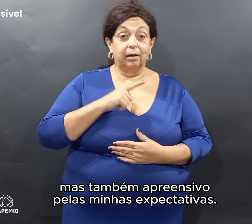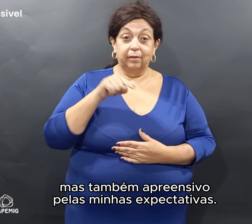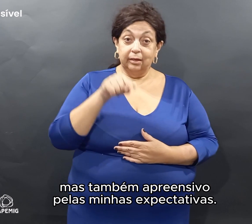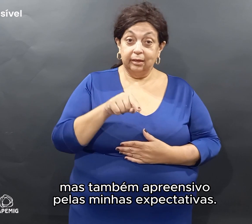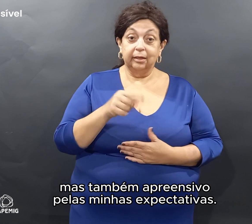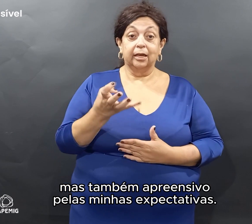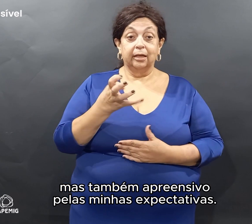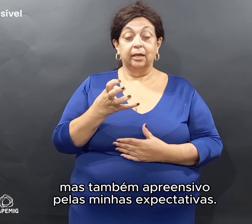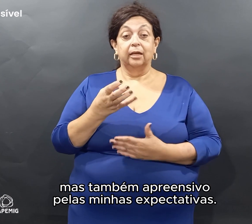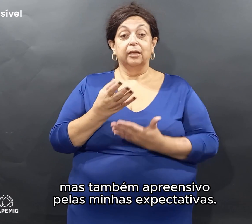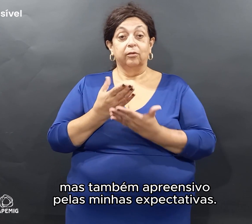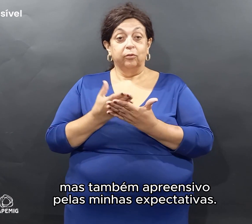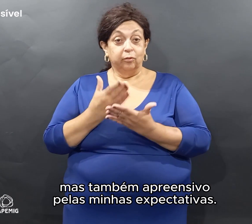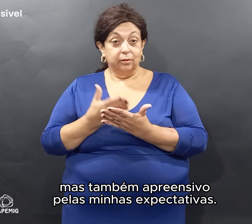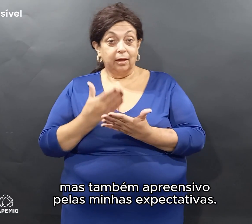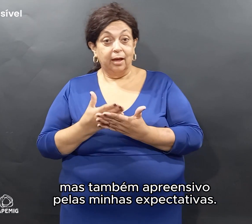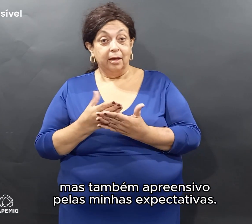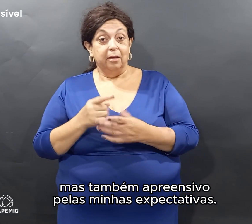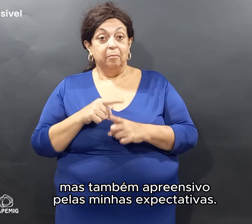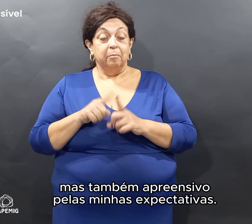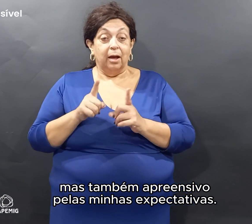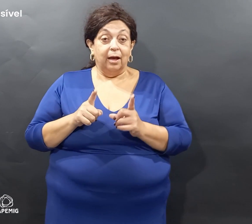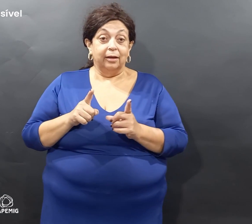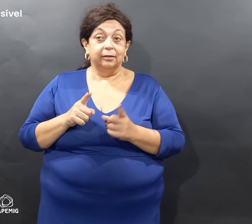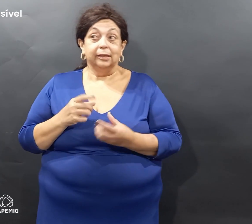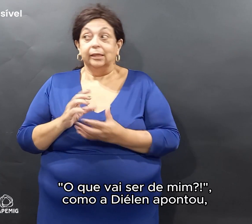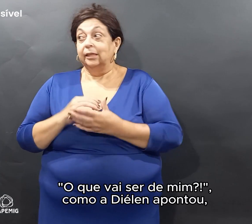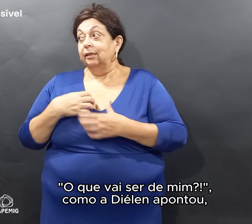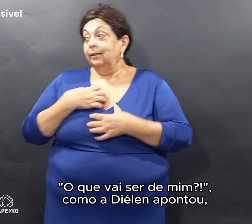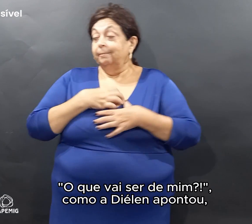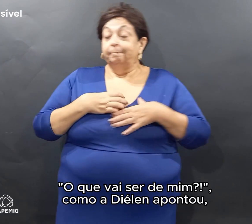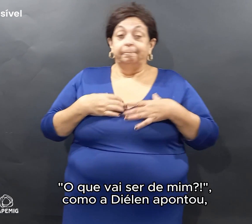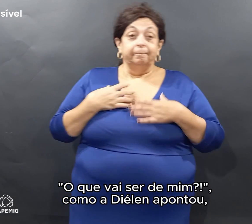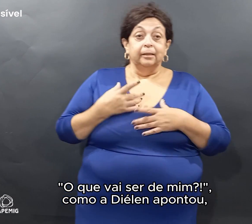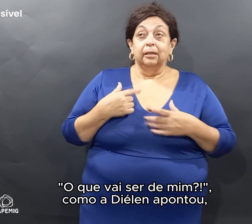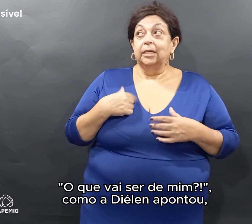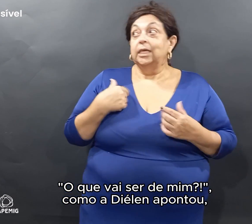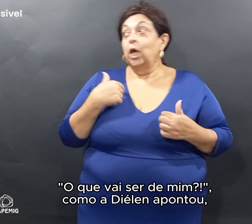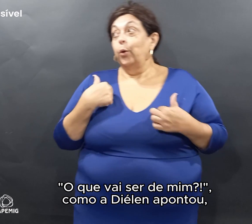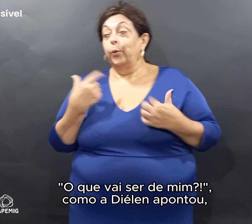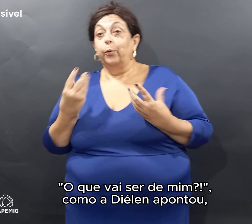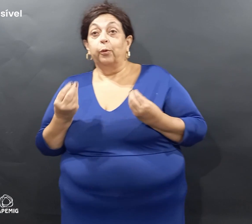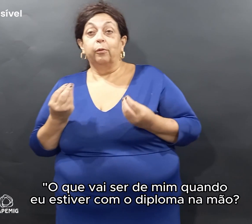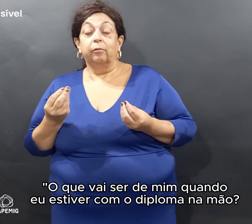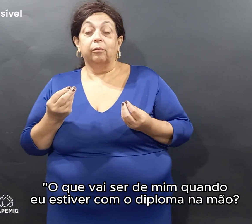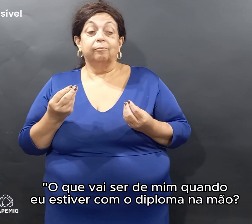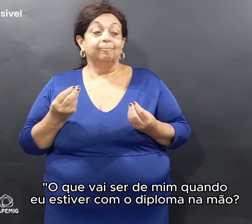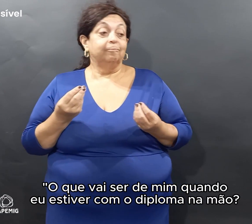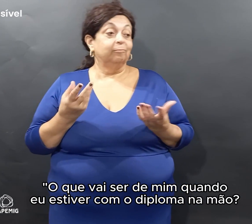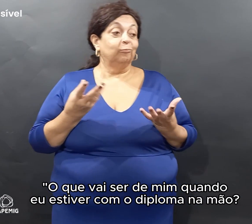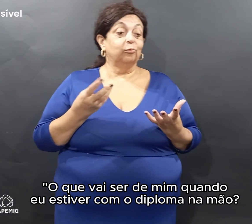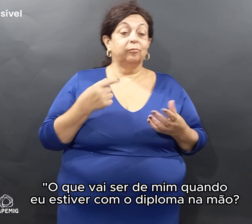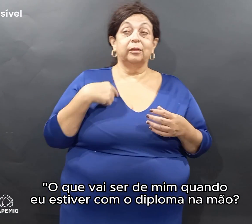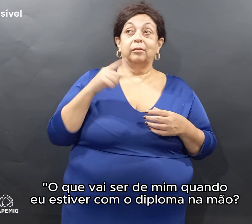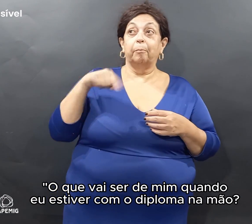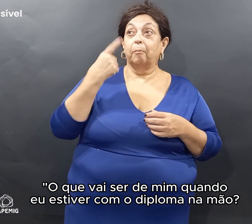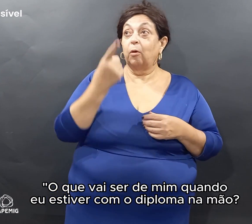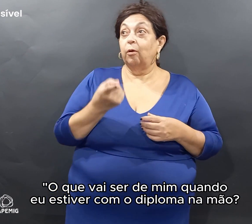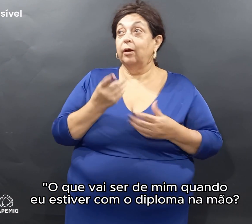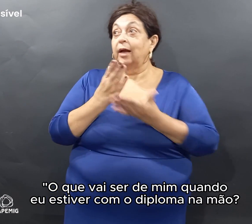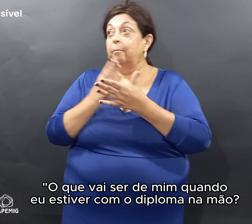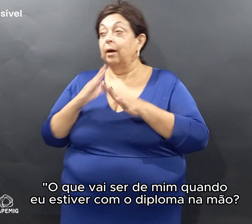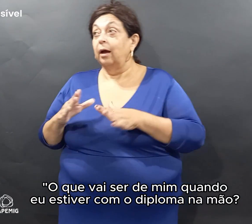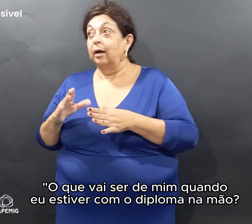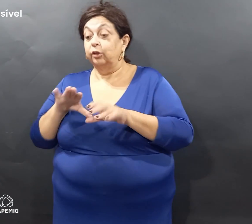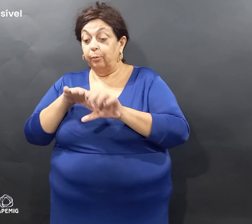mas também apreensivo pelas minhas expectativas. O que vai ser de mim, como a Diele apontou, o que vai ser de mim quando eu tiver